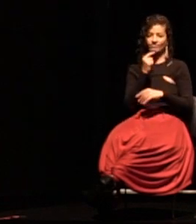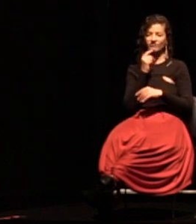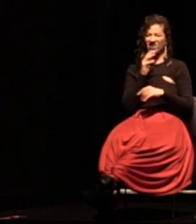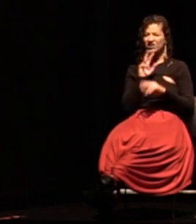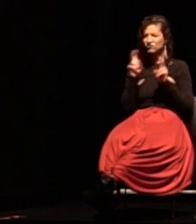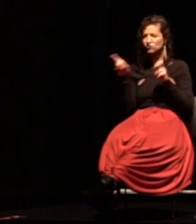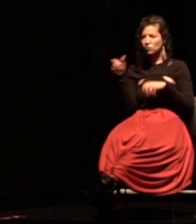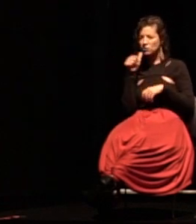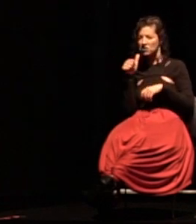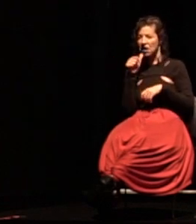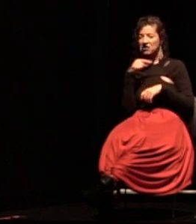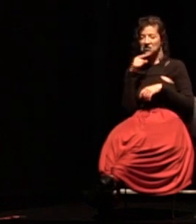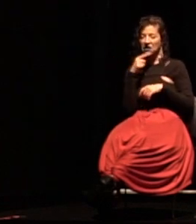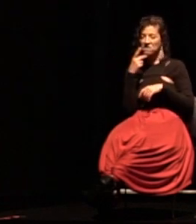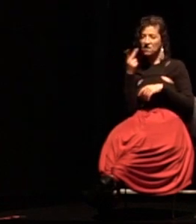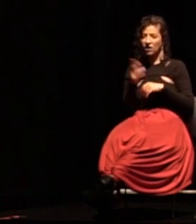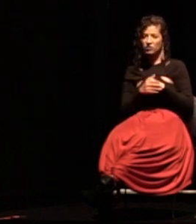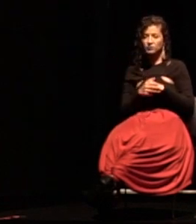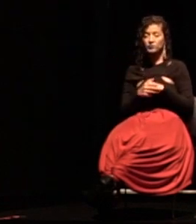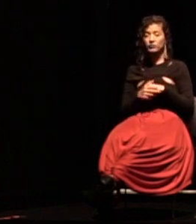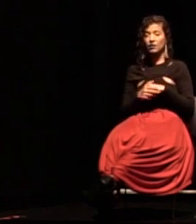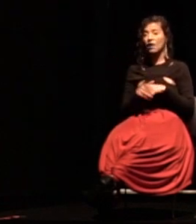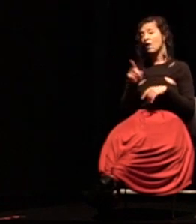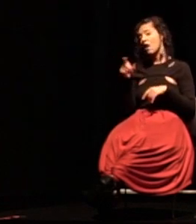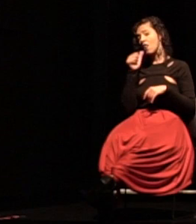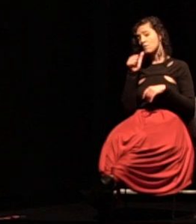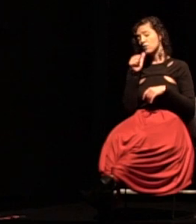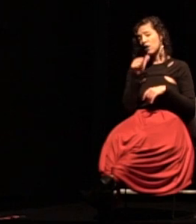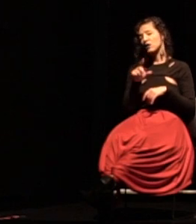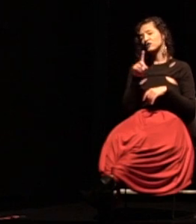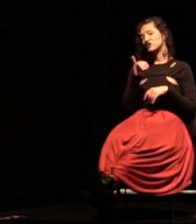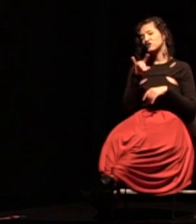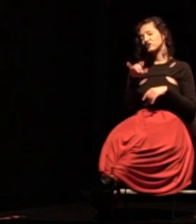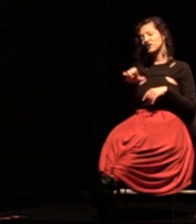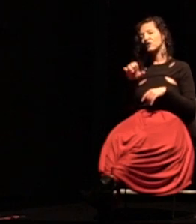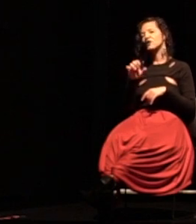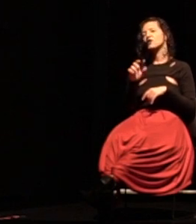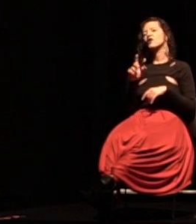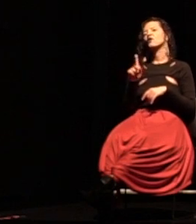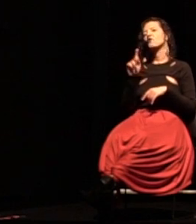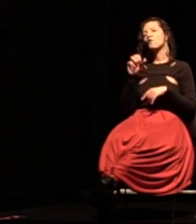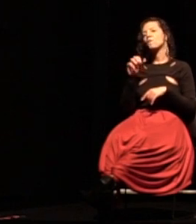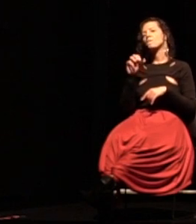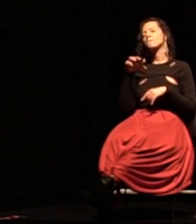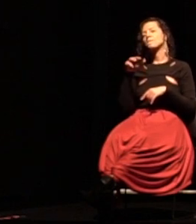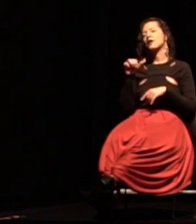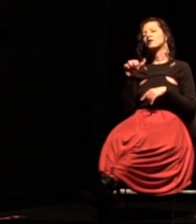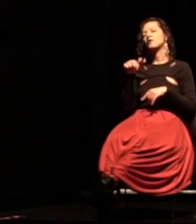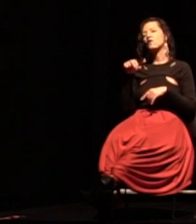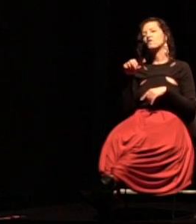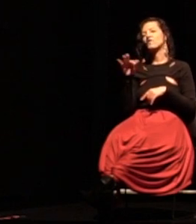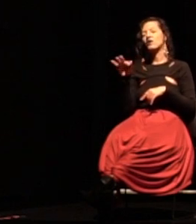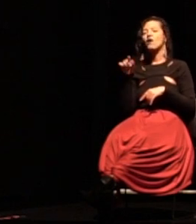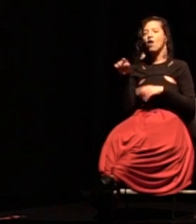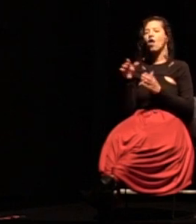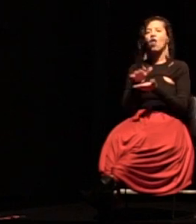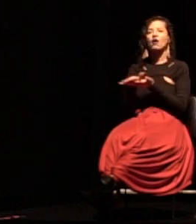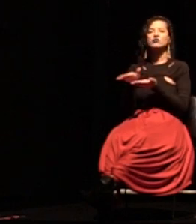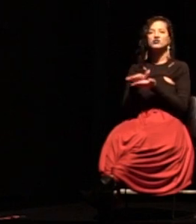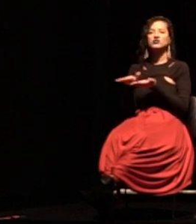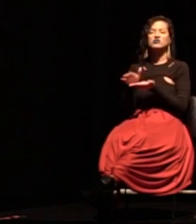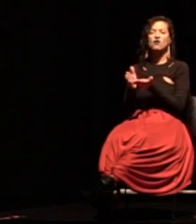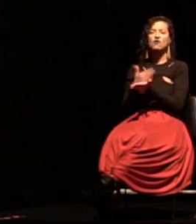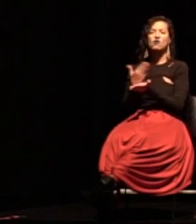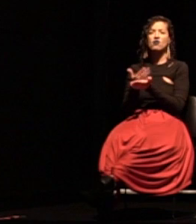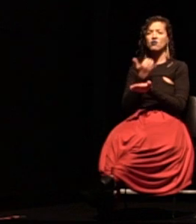né? Gisli Nabakovsky, que era responsável pela edição do Flash Art durante os anos 70. Ninguém lembra